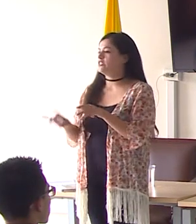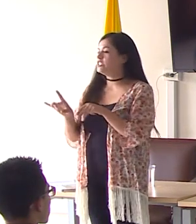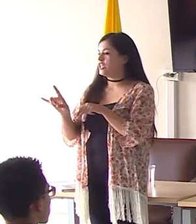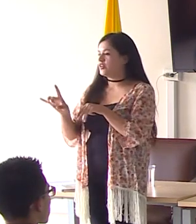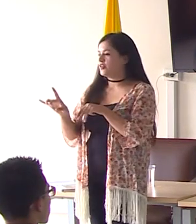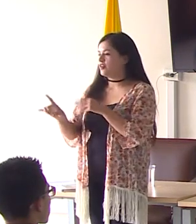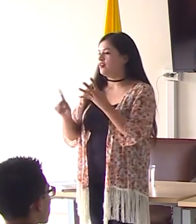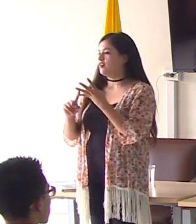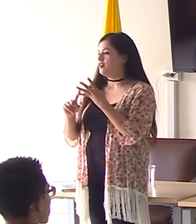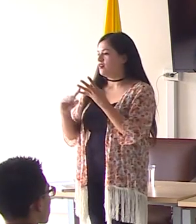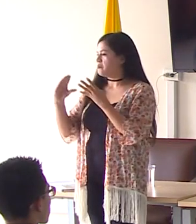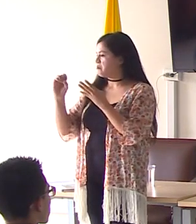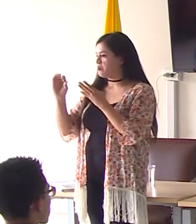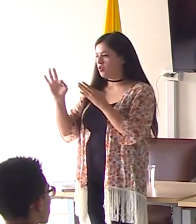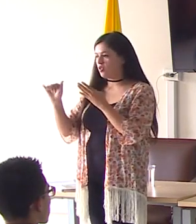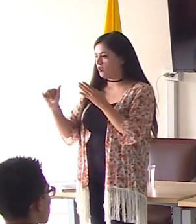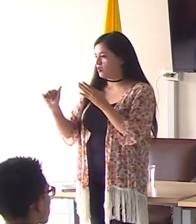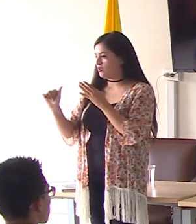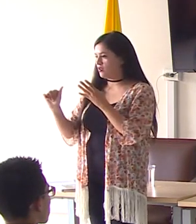j